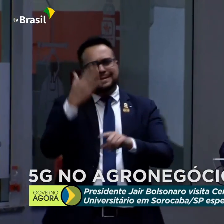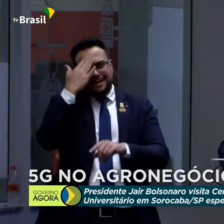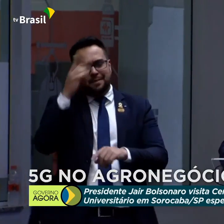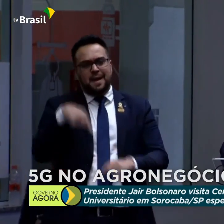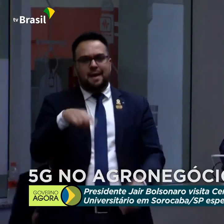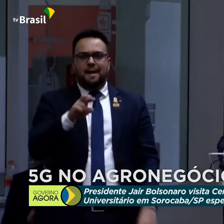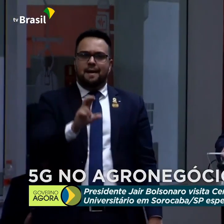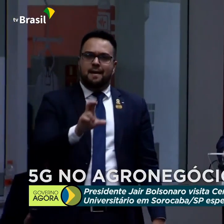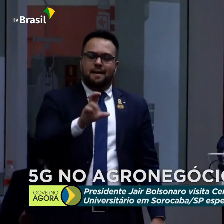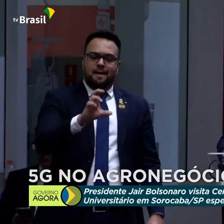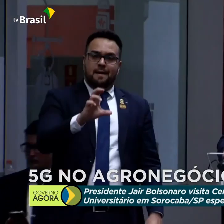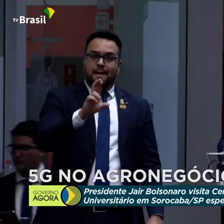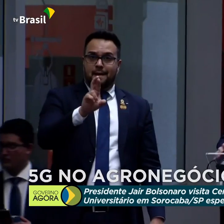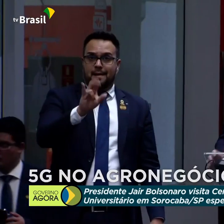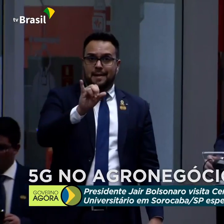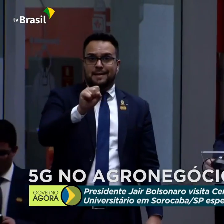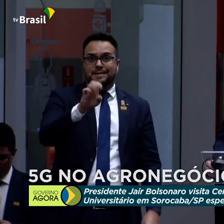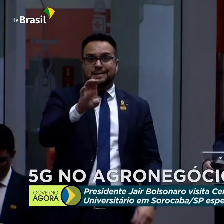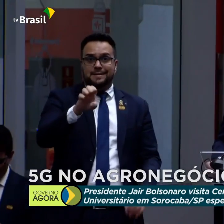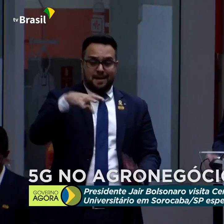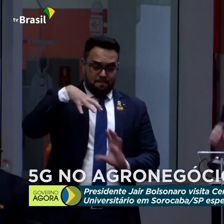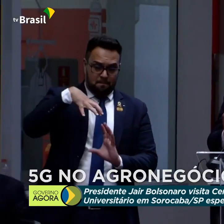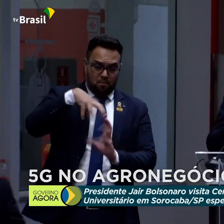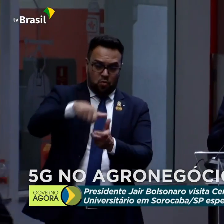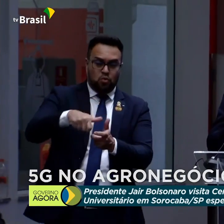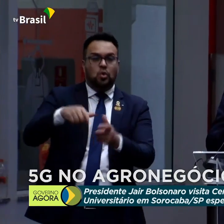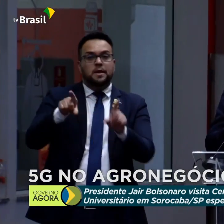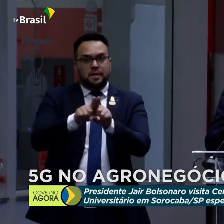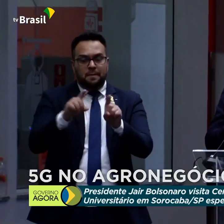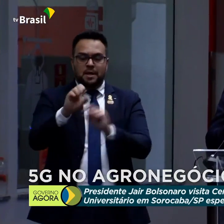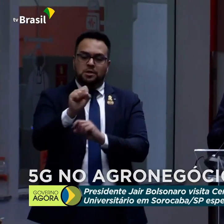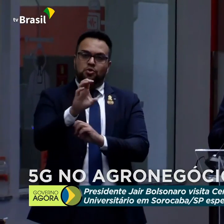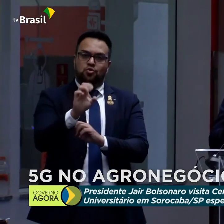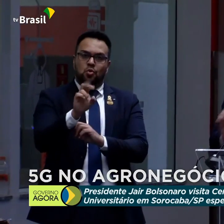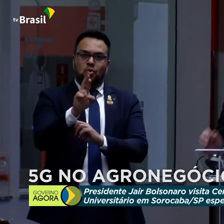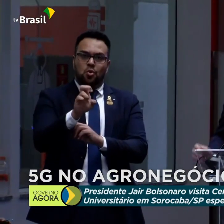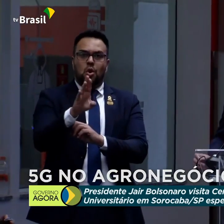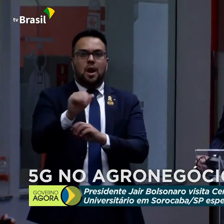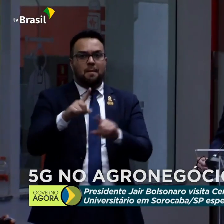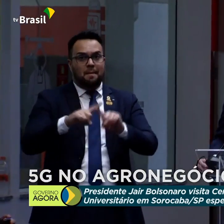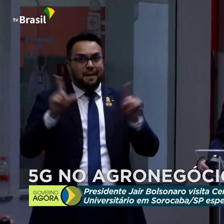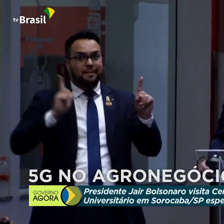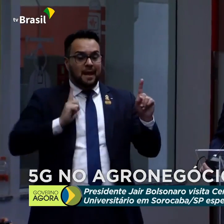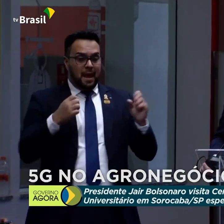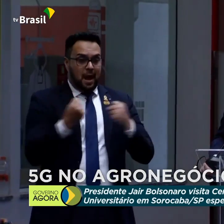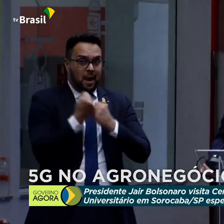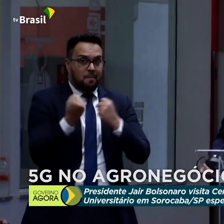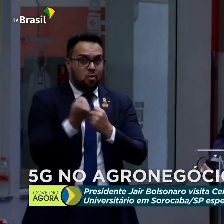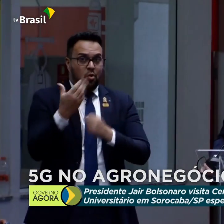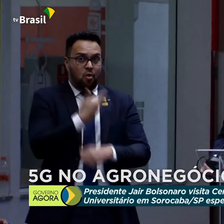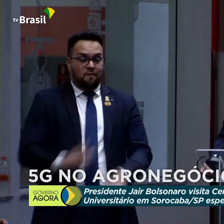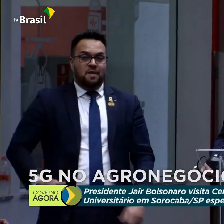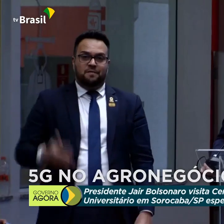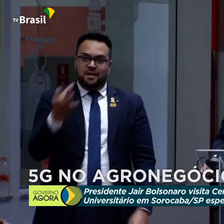que o mundo está vivendo. Sorocaba, com apoio do governo federal, conseguiu inaugurar hoje um centro